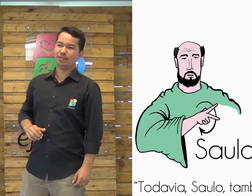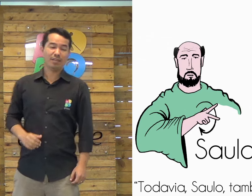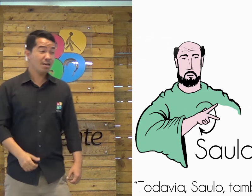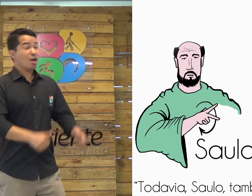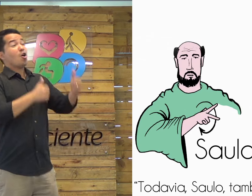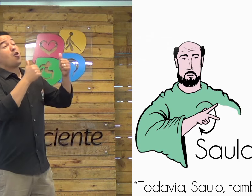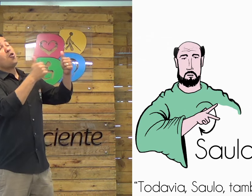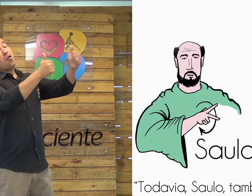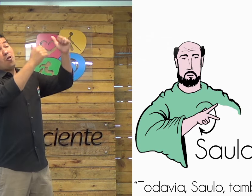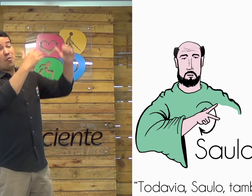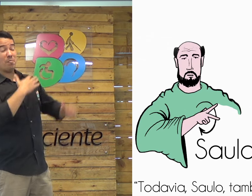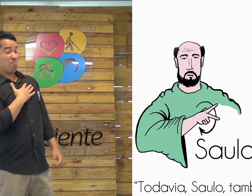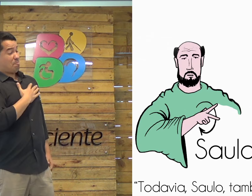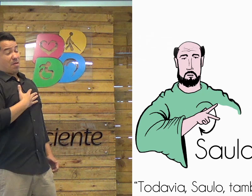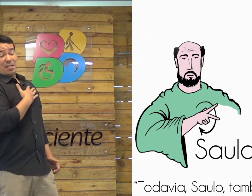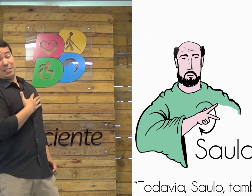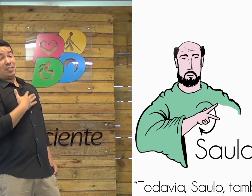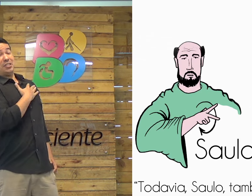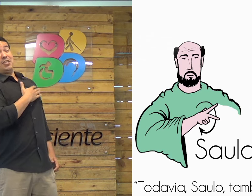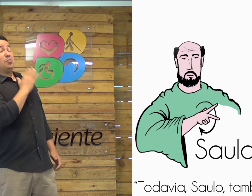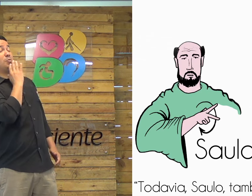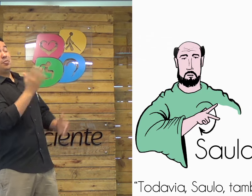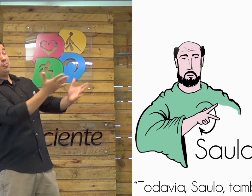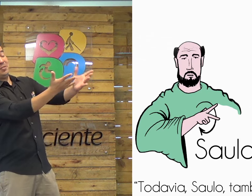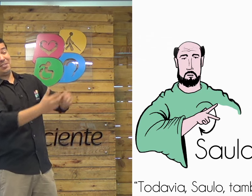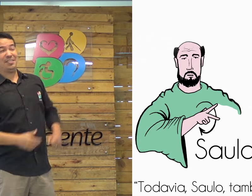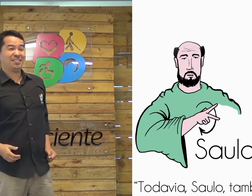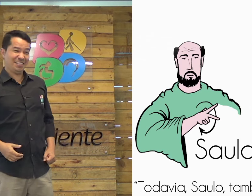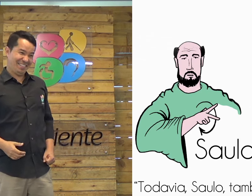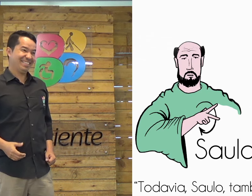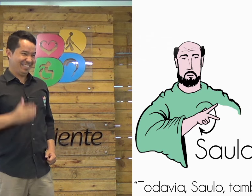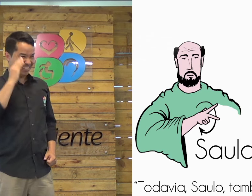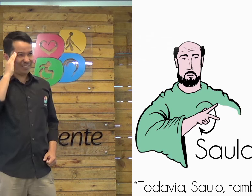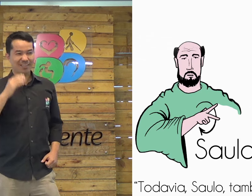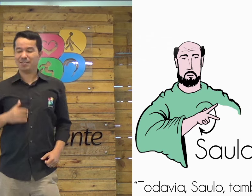Melo. Mais fácil. Ah, prazer.